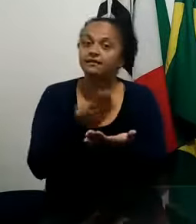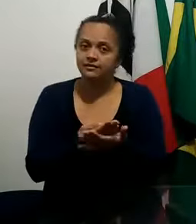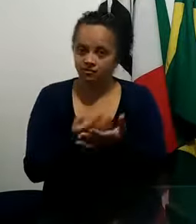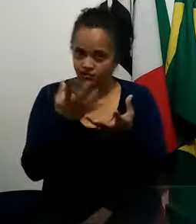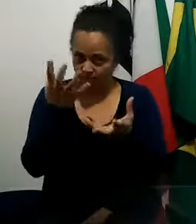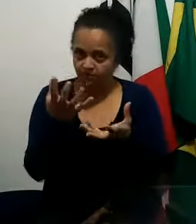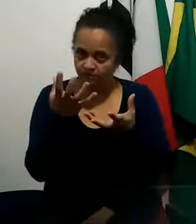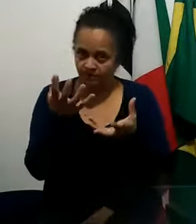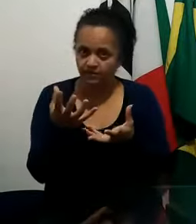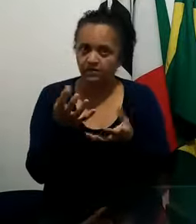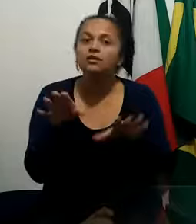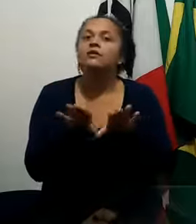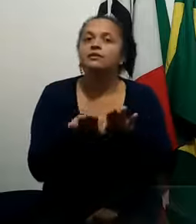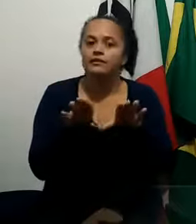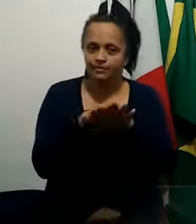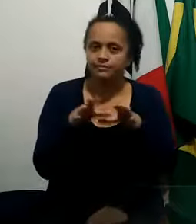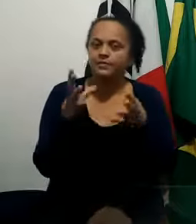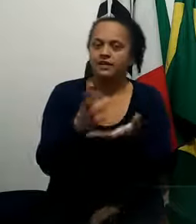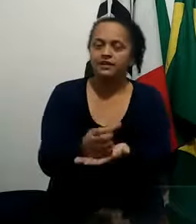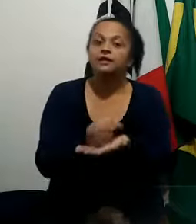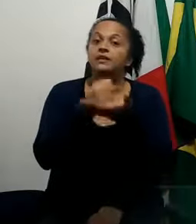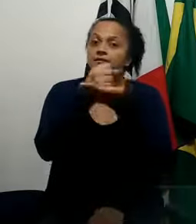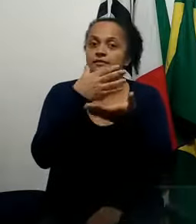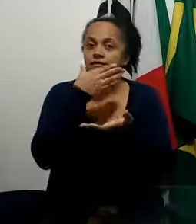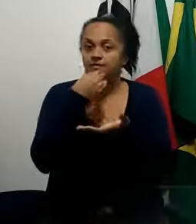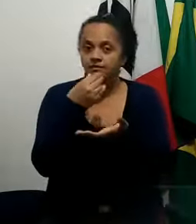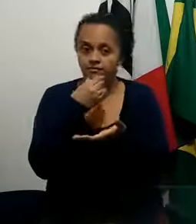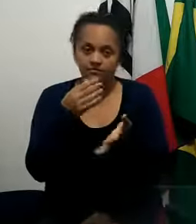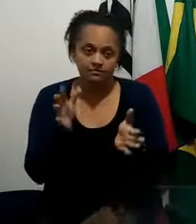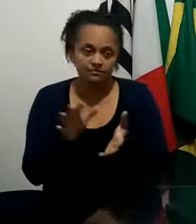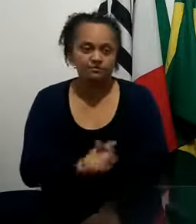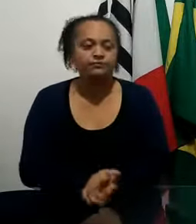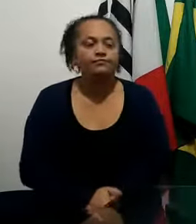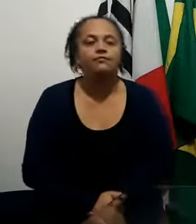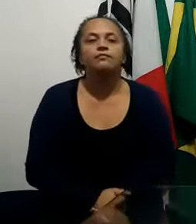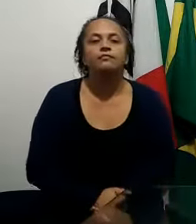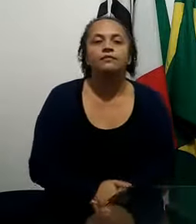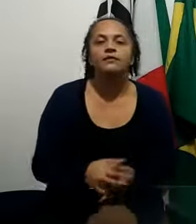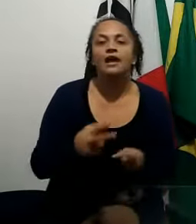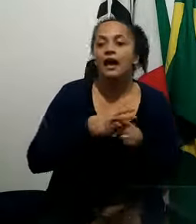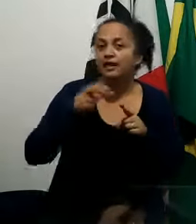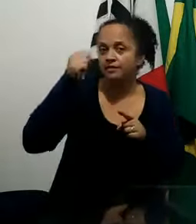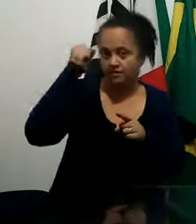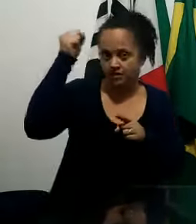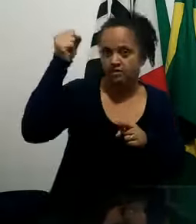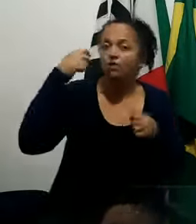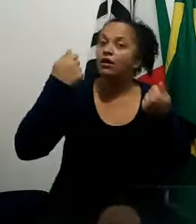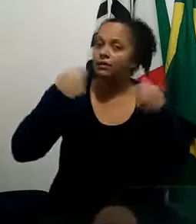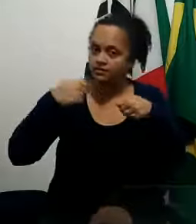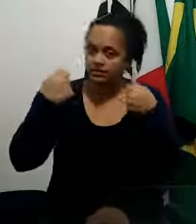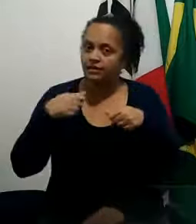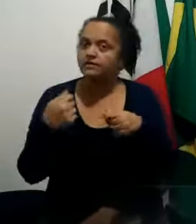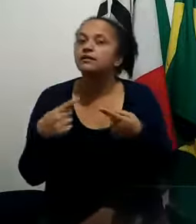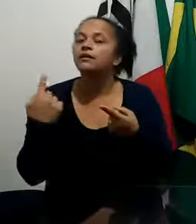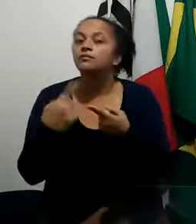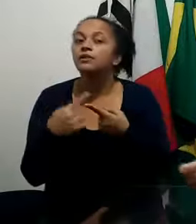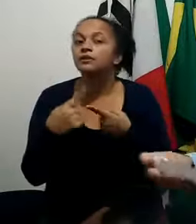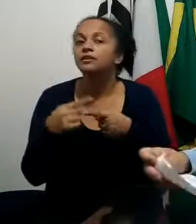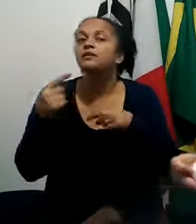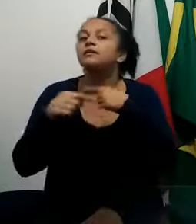né? E essa vitória é necessária porque a partir dessa vitória,